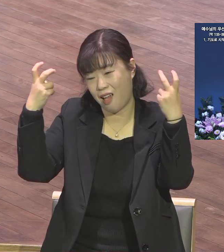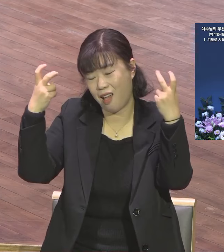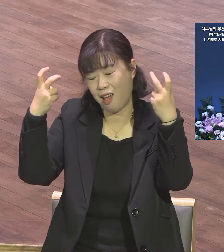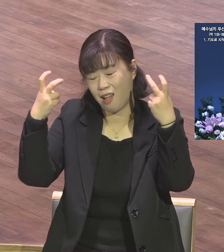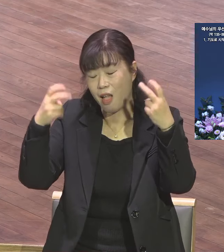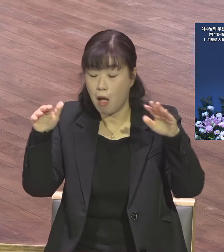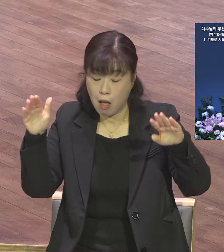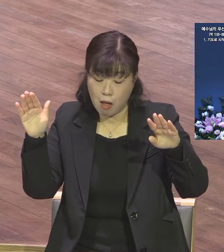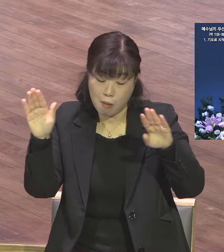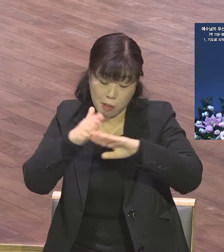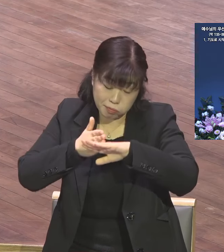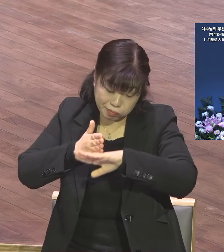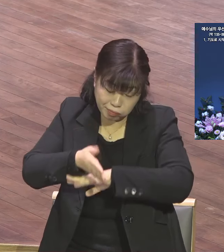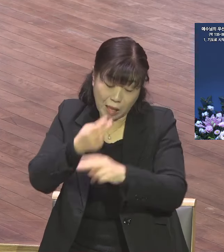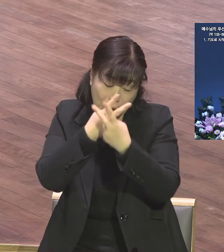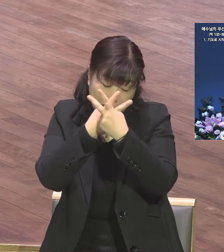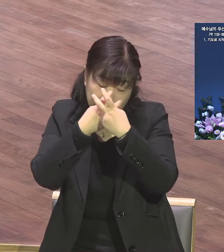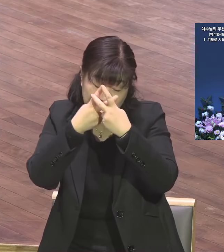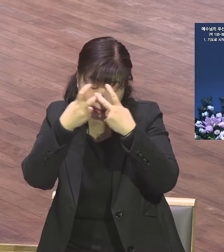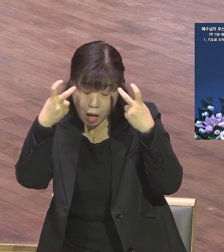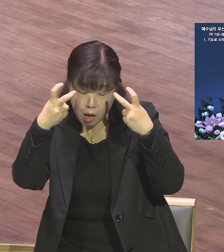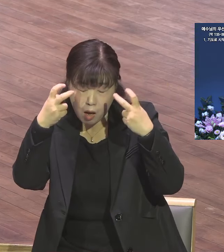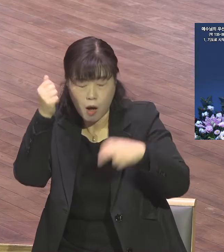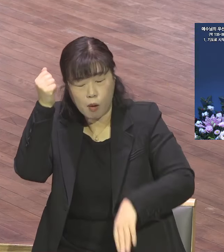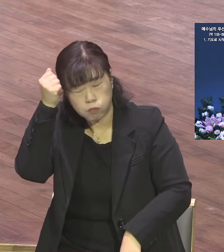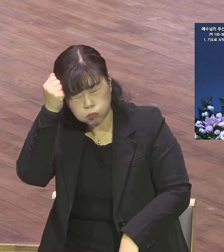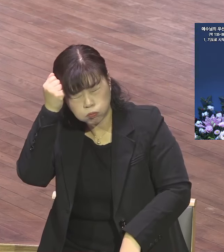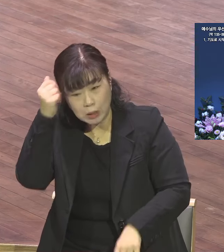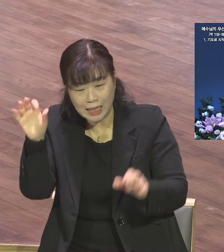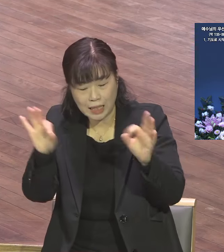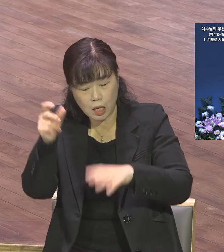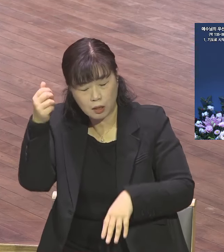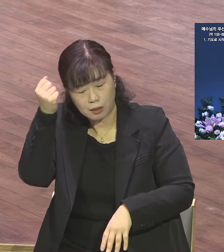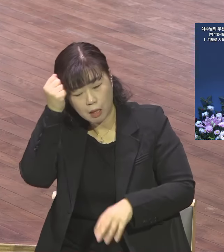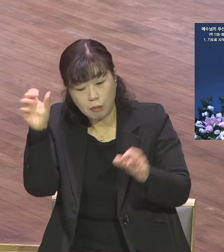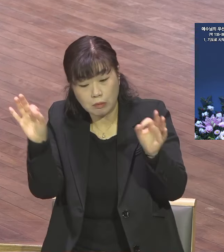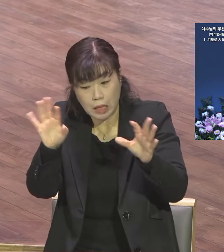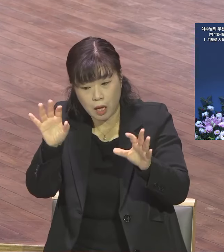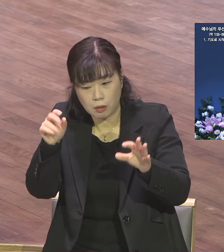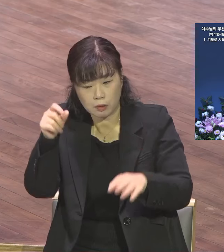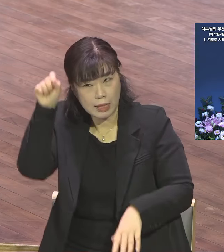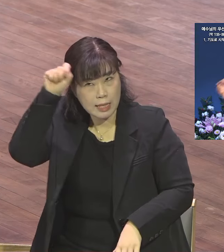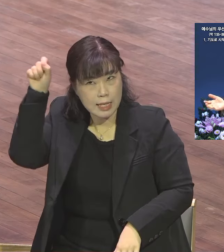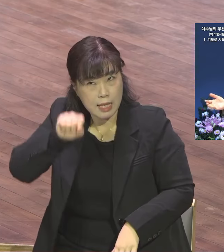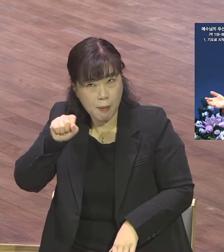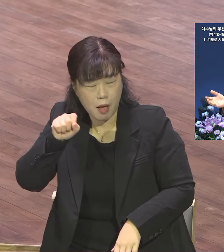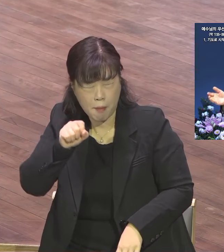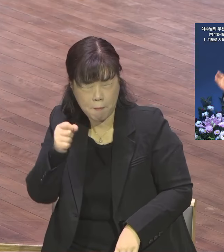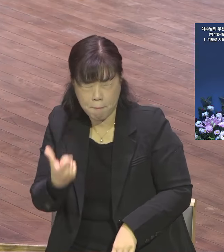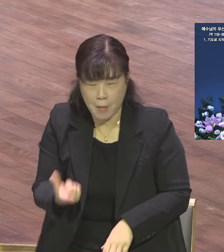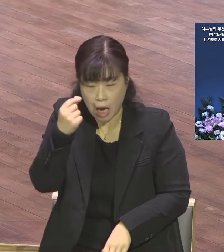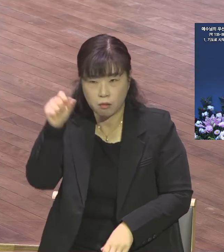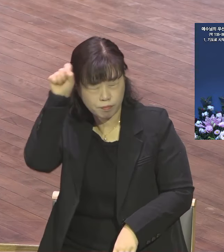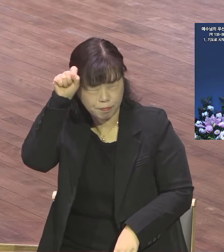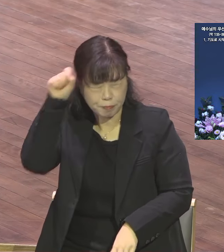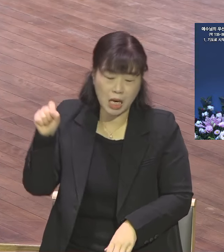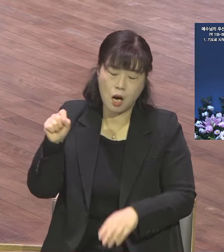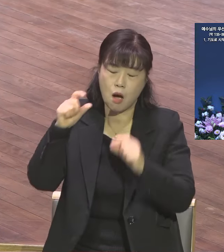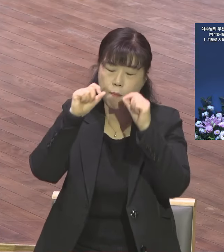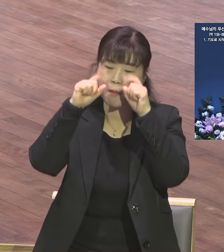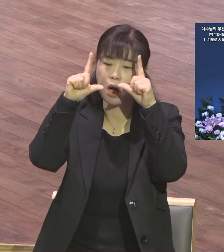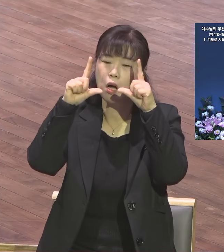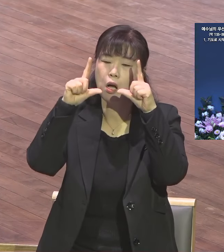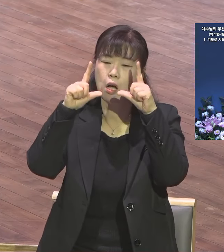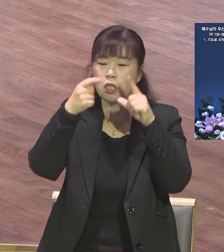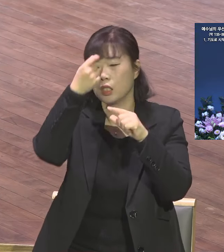일어나서 하나님과 소통하는 자리에 또 나가. 인간적인 생각으로 보면요 피곤하잖아요. 종일 사이에